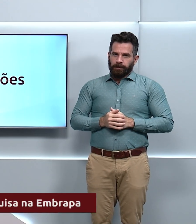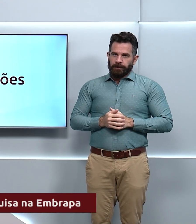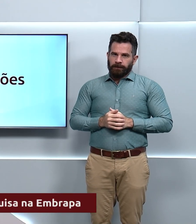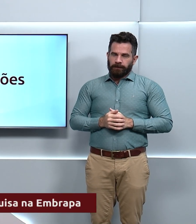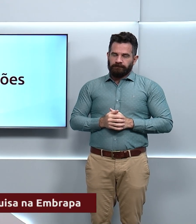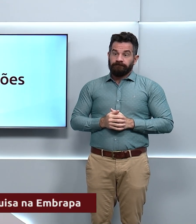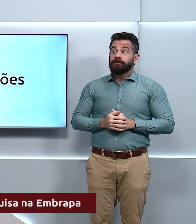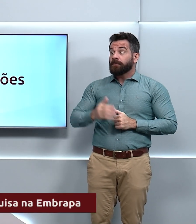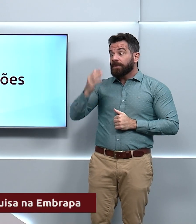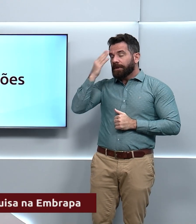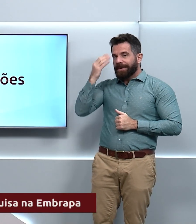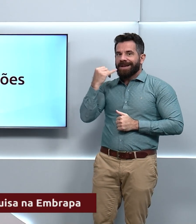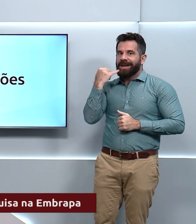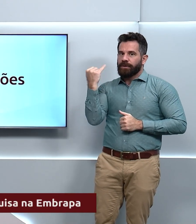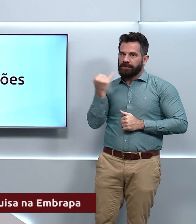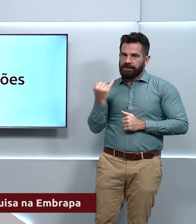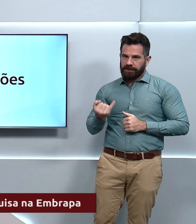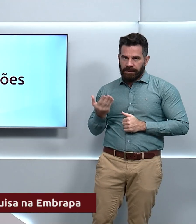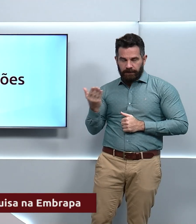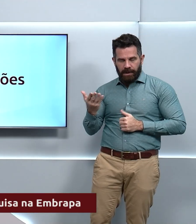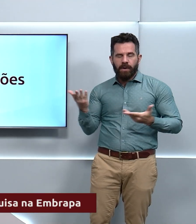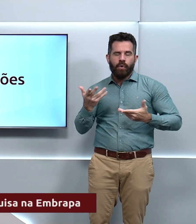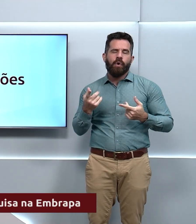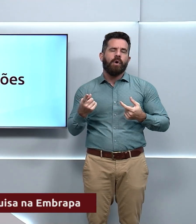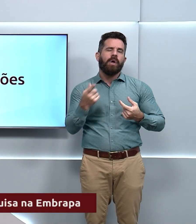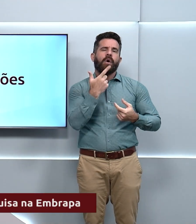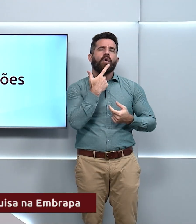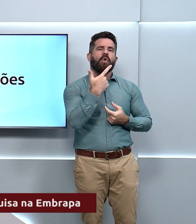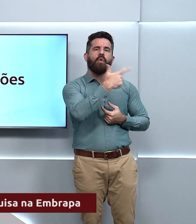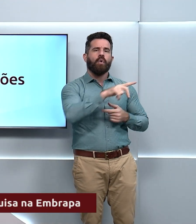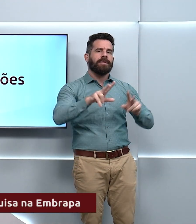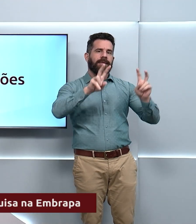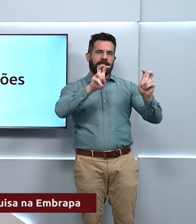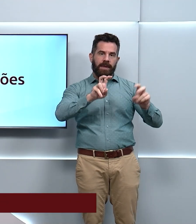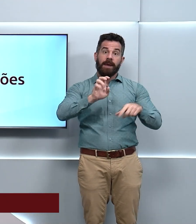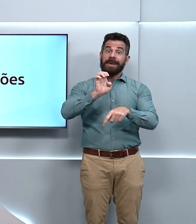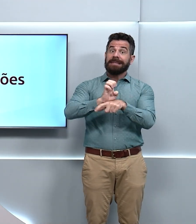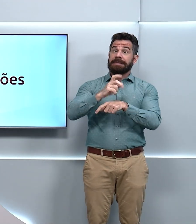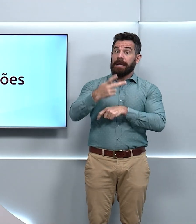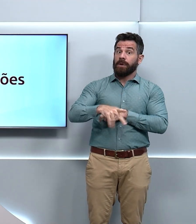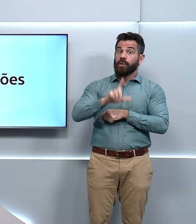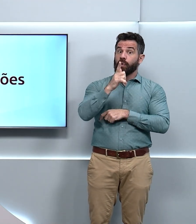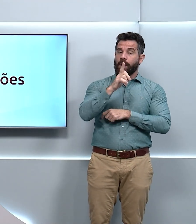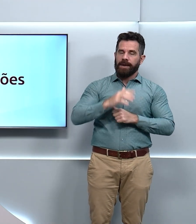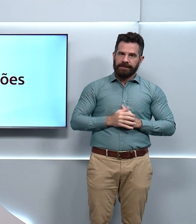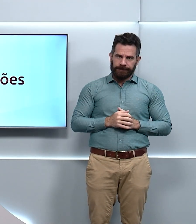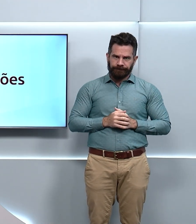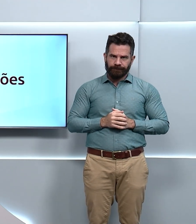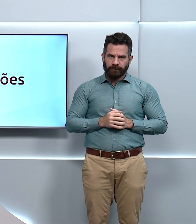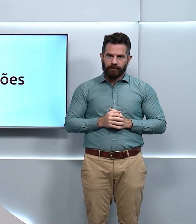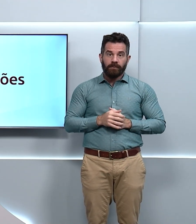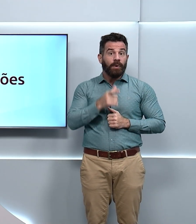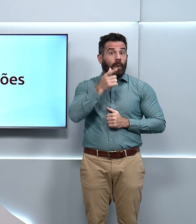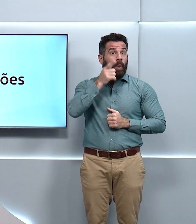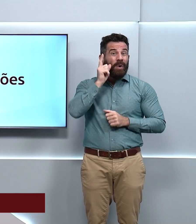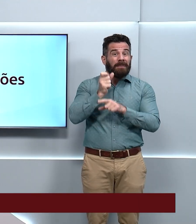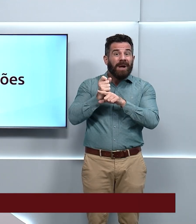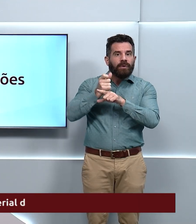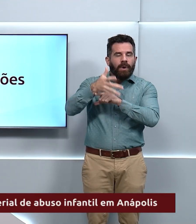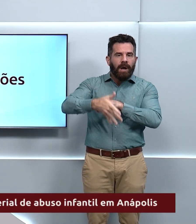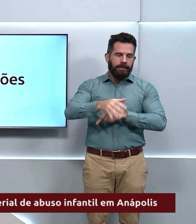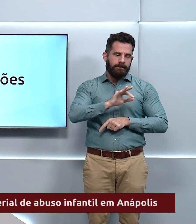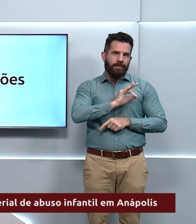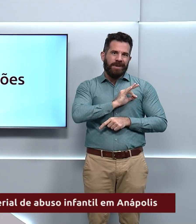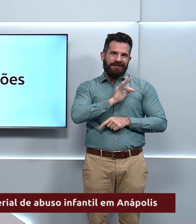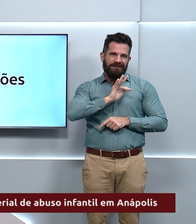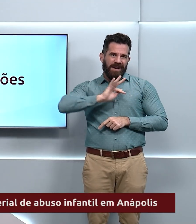A gente agradece a Isabela e agora traz informações aqui do nosso estado. Na madrugada de ontem, a Polícia Federal realizou a